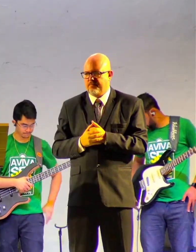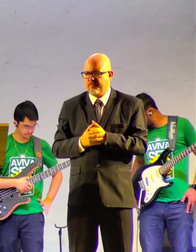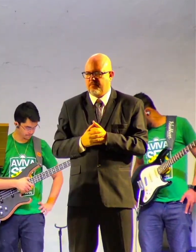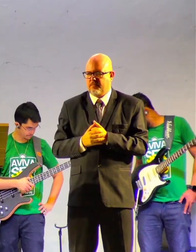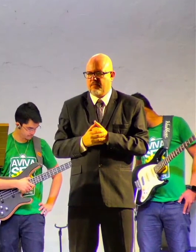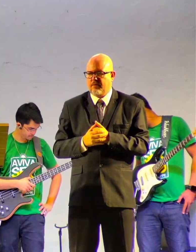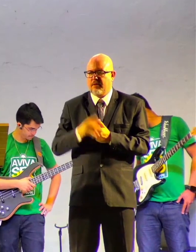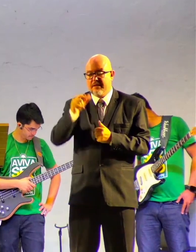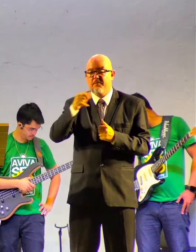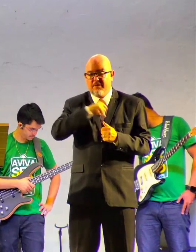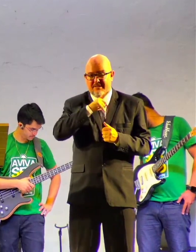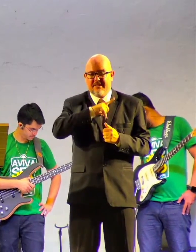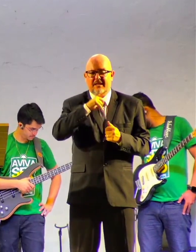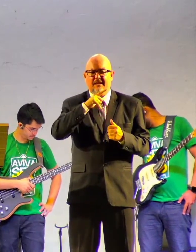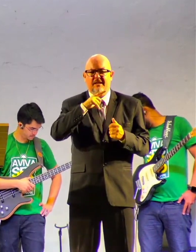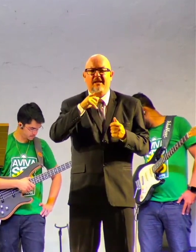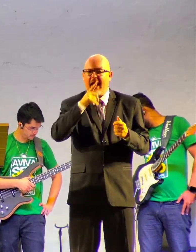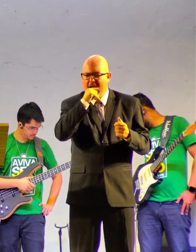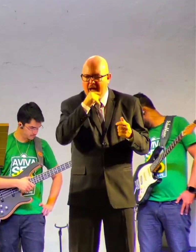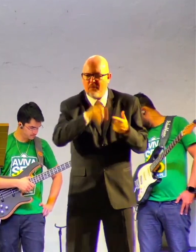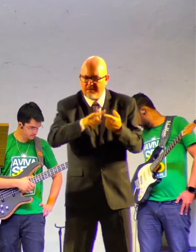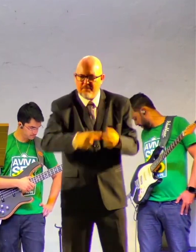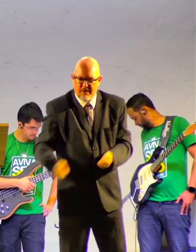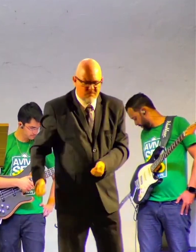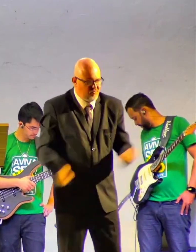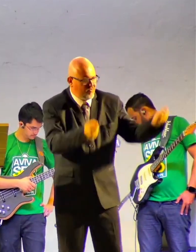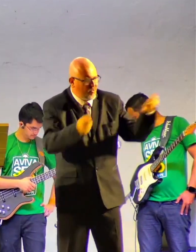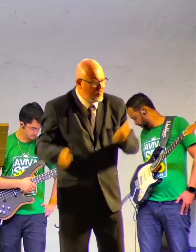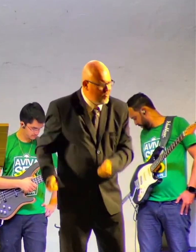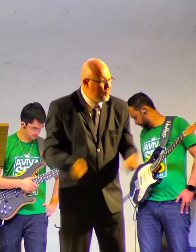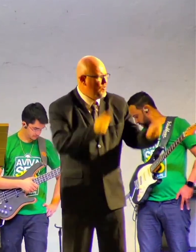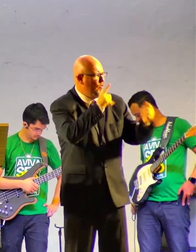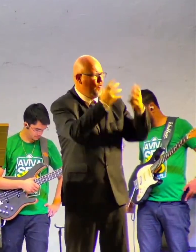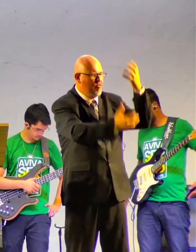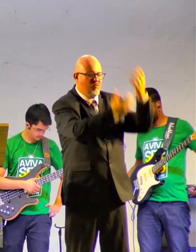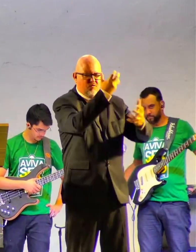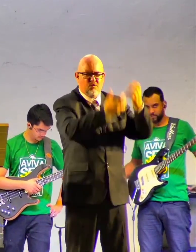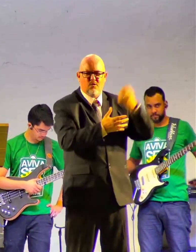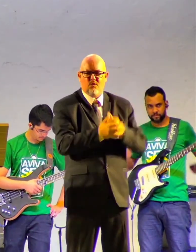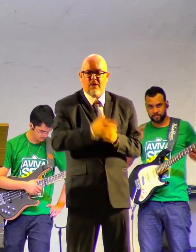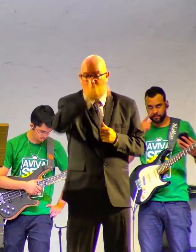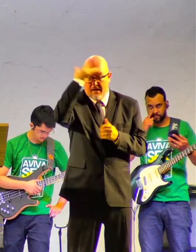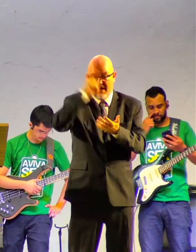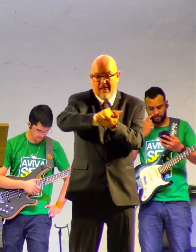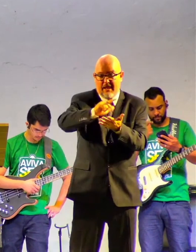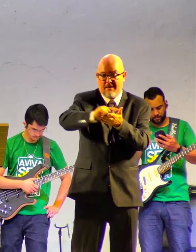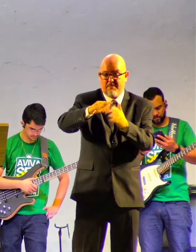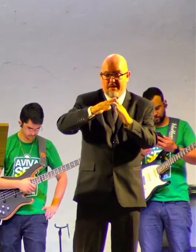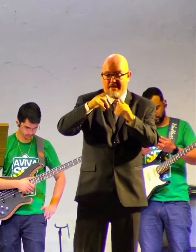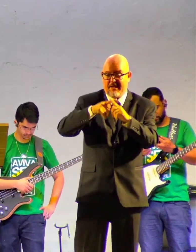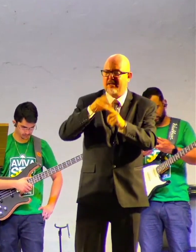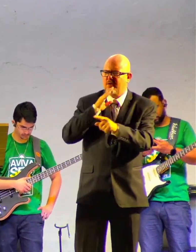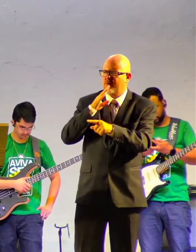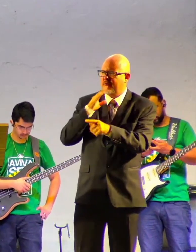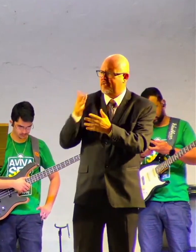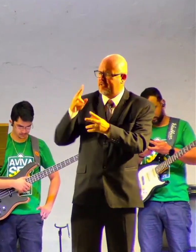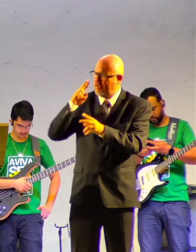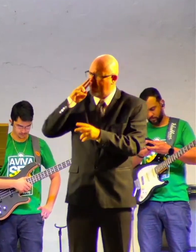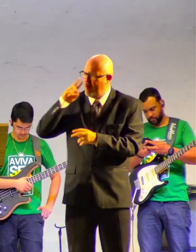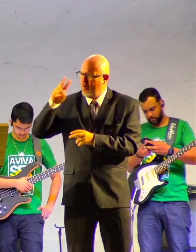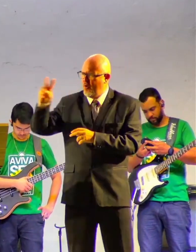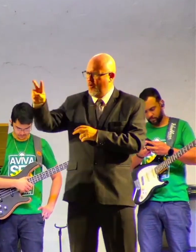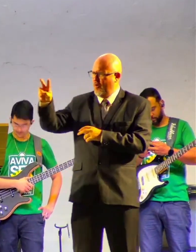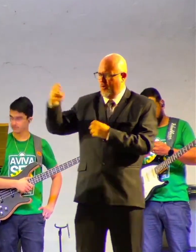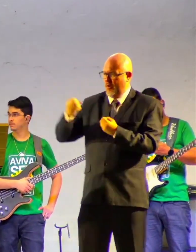E de repente aquele ateu também está jogando baldes d'água para apagar o fogo. E a zeladora da igreja, que o conhecia, olhou